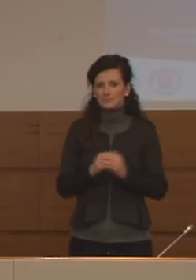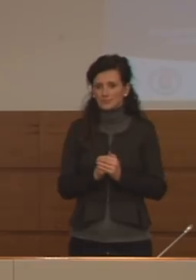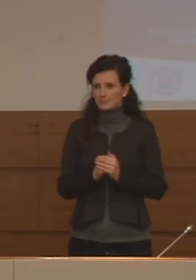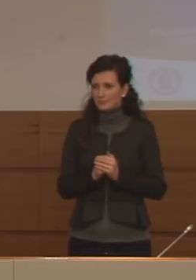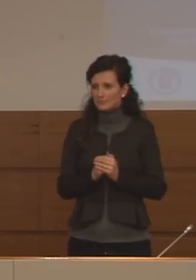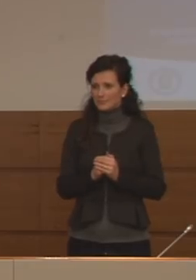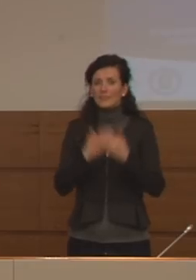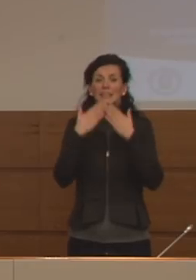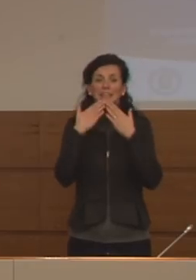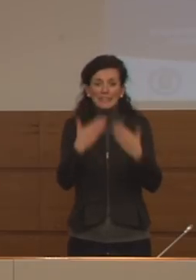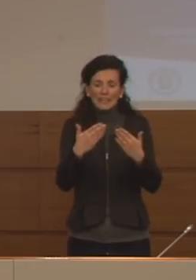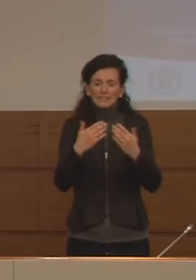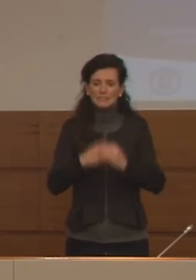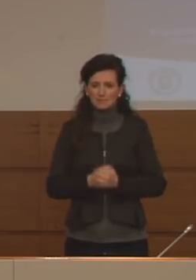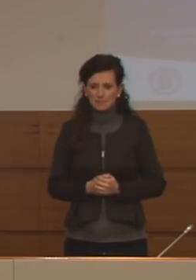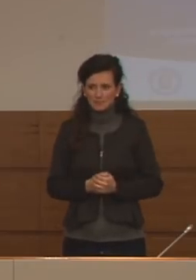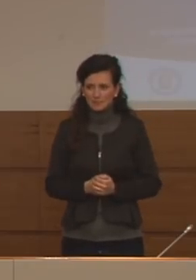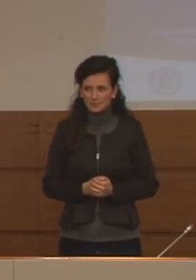grazie